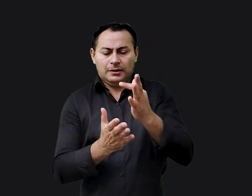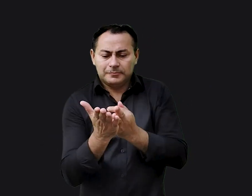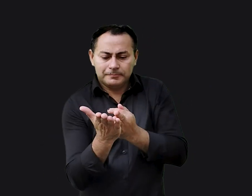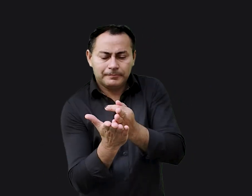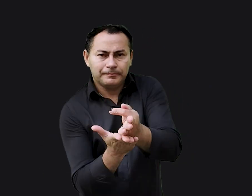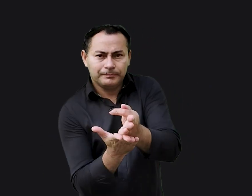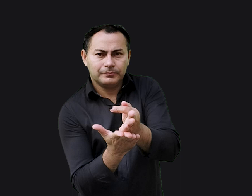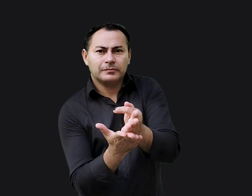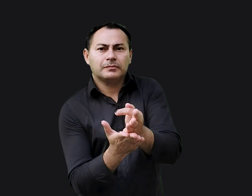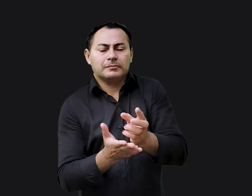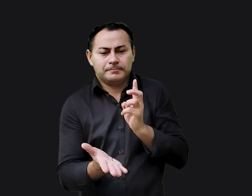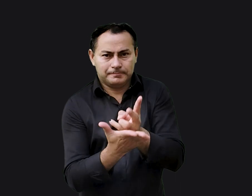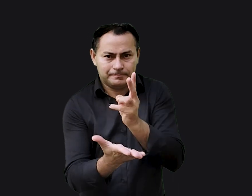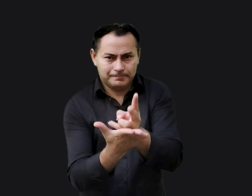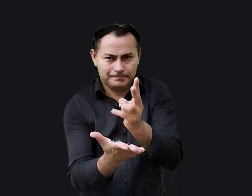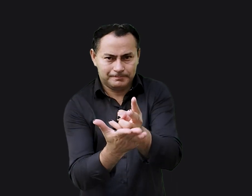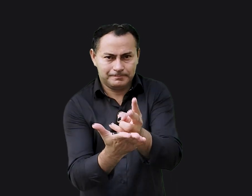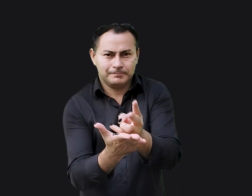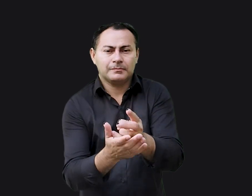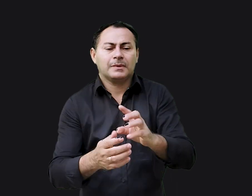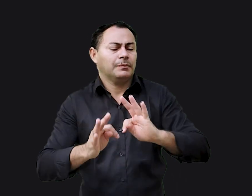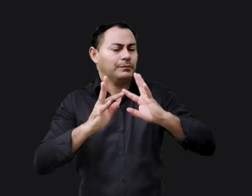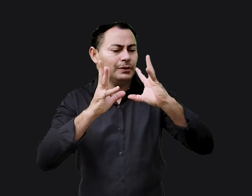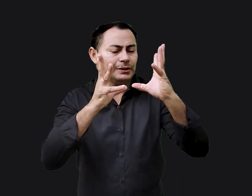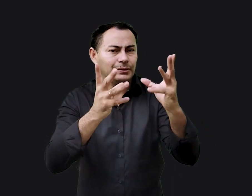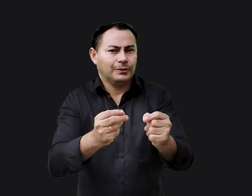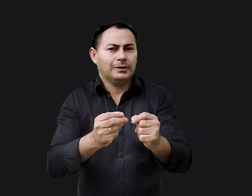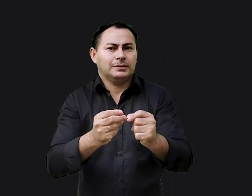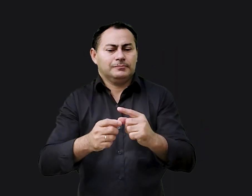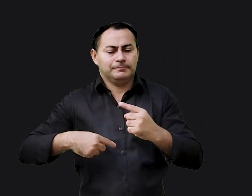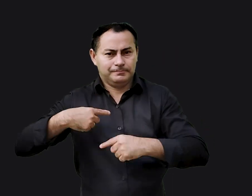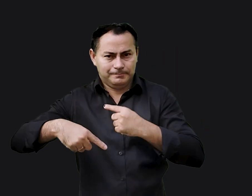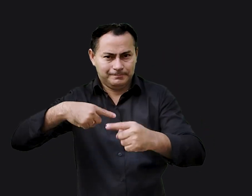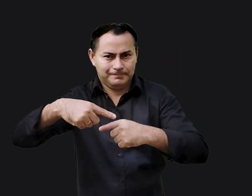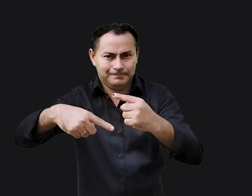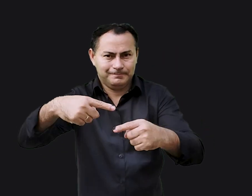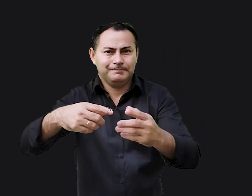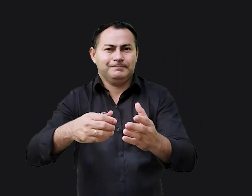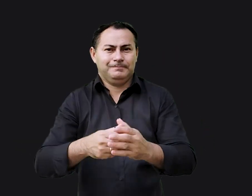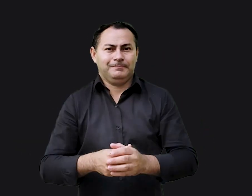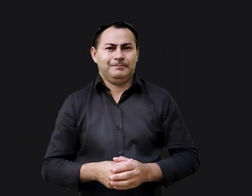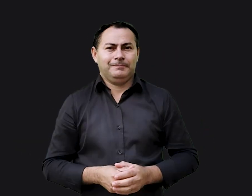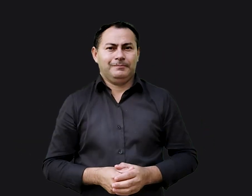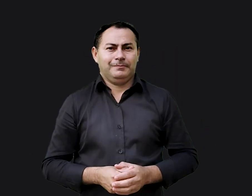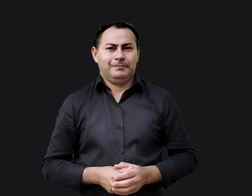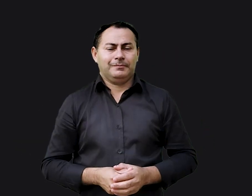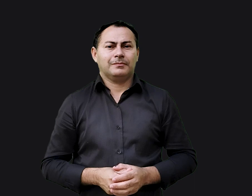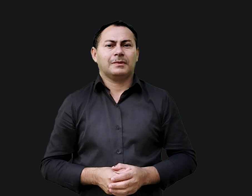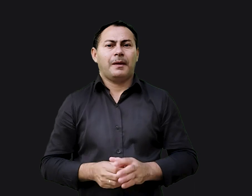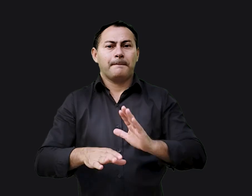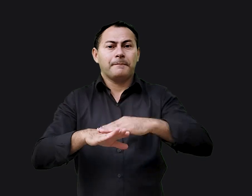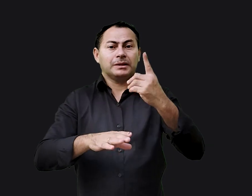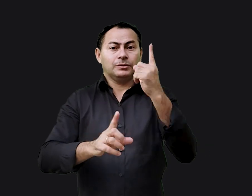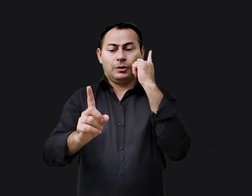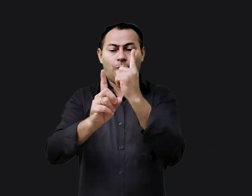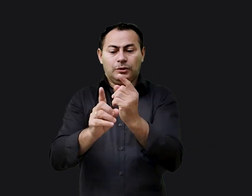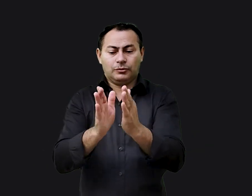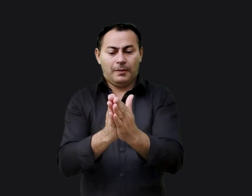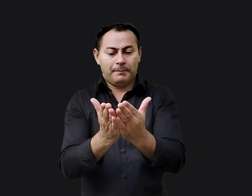a sua fidelidade permanece por todas as gerações isso é mais